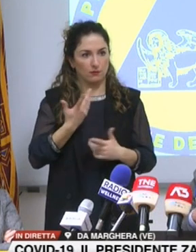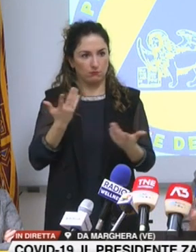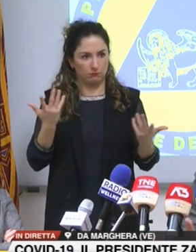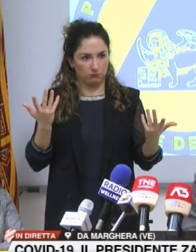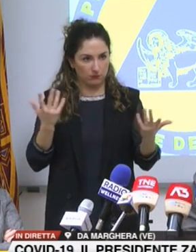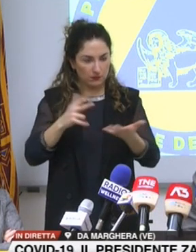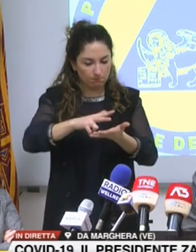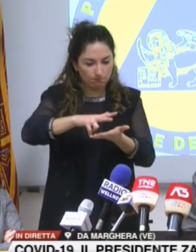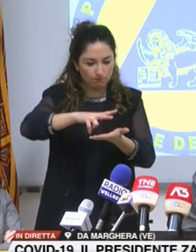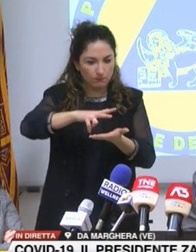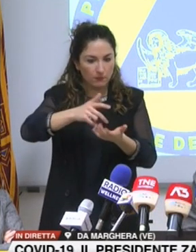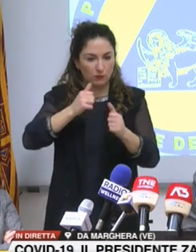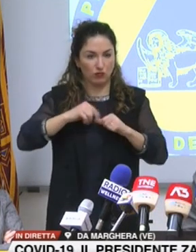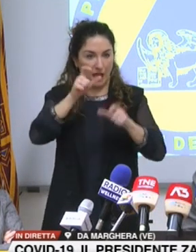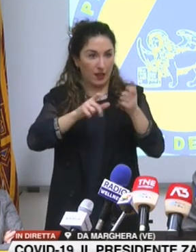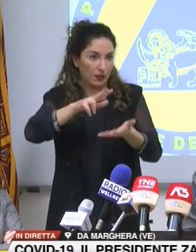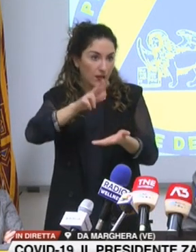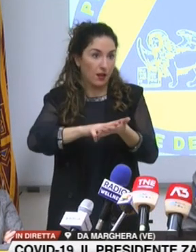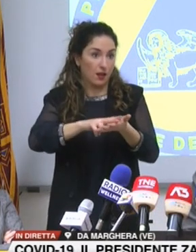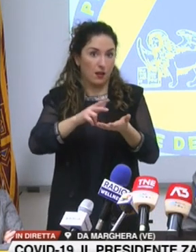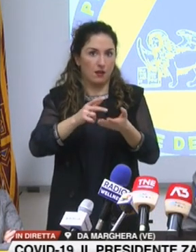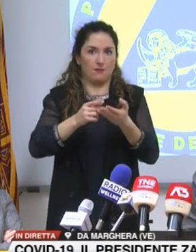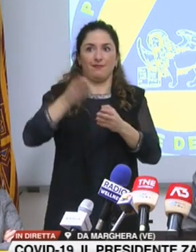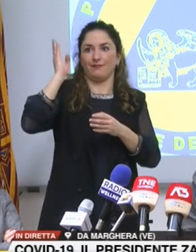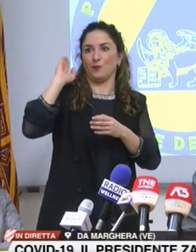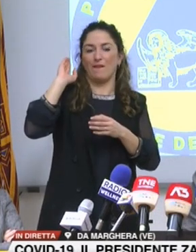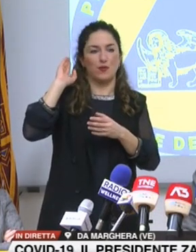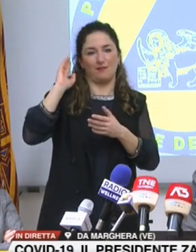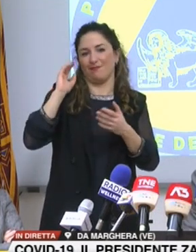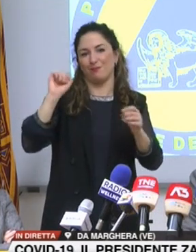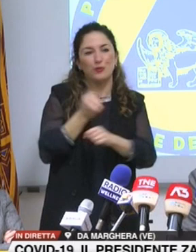delle garanzie ai cittadini che una volta non si davano.